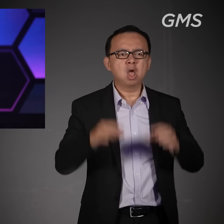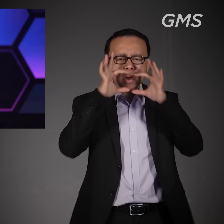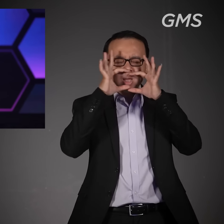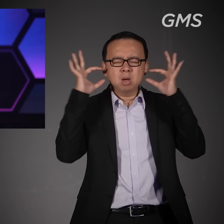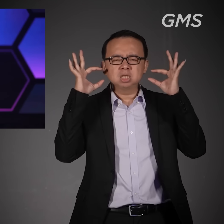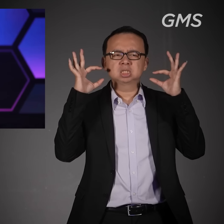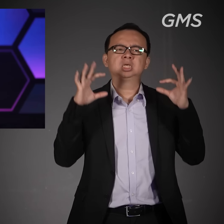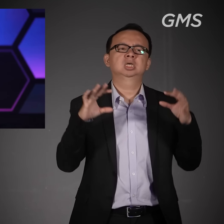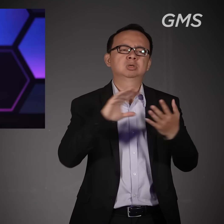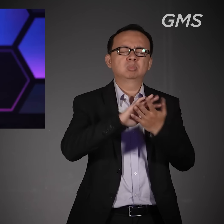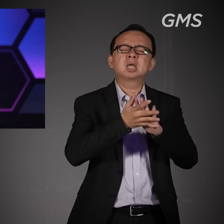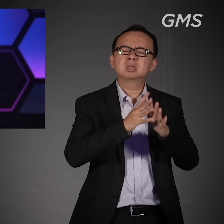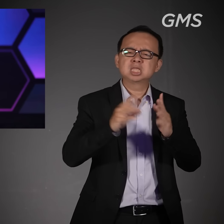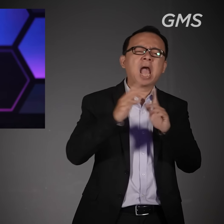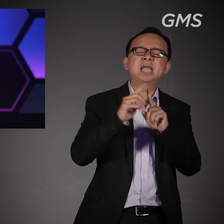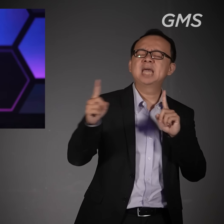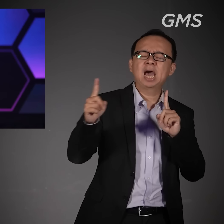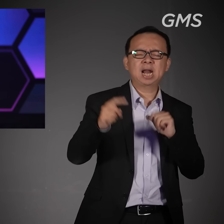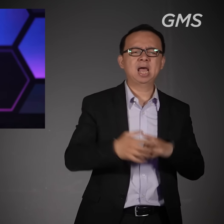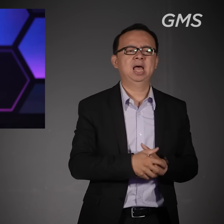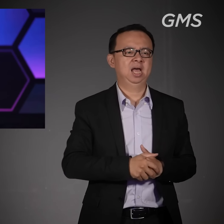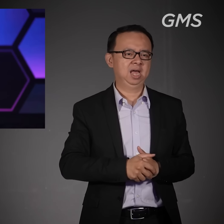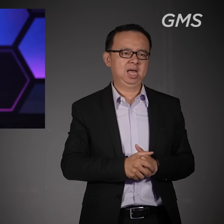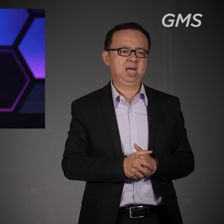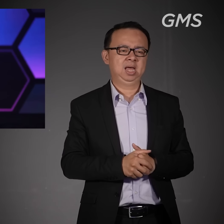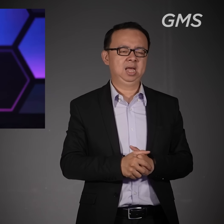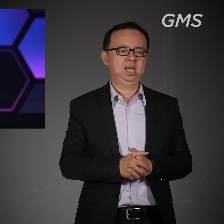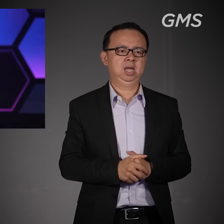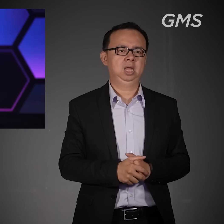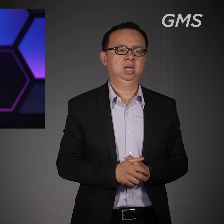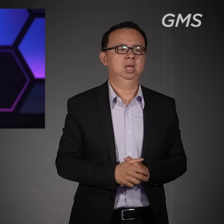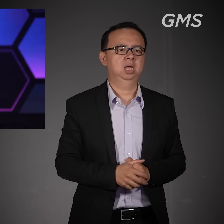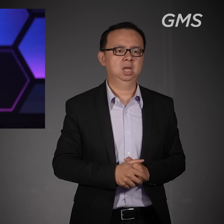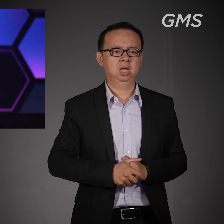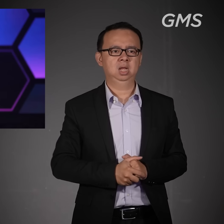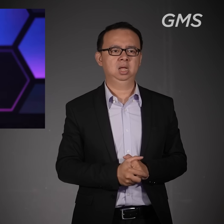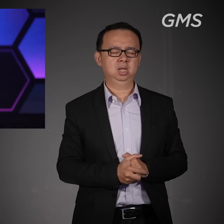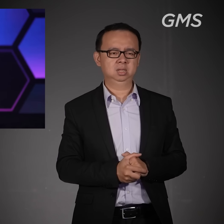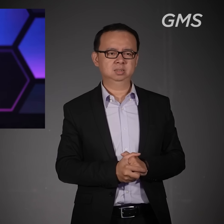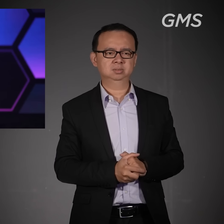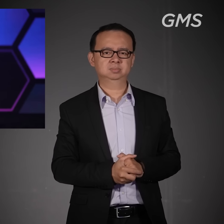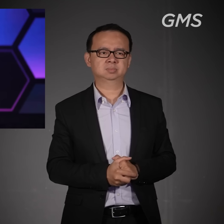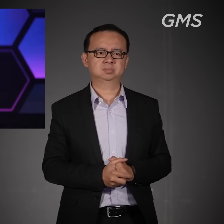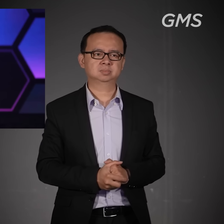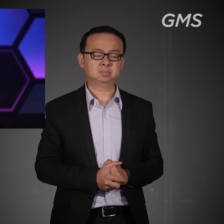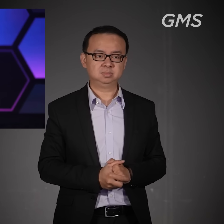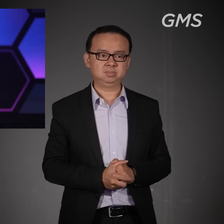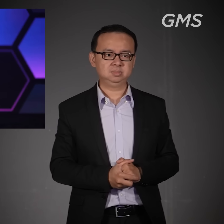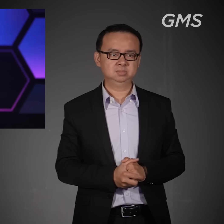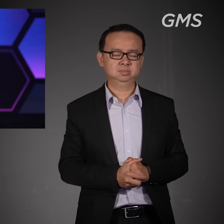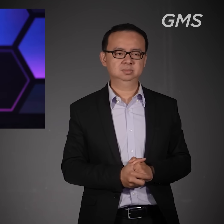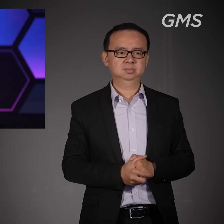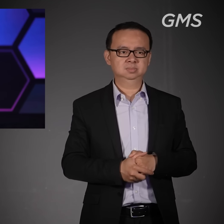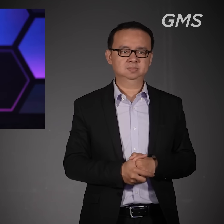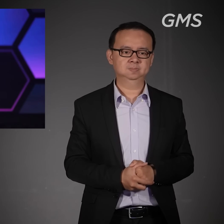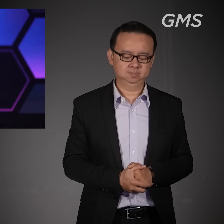Ketika kita lengah, entah kita di mana di luar sana, lalu kita tidak menerapkan protokol yang